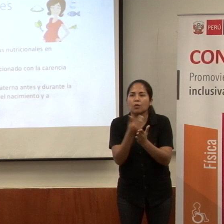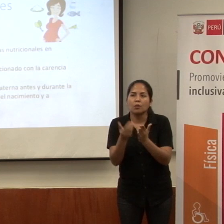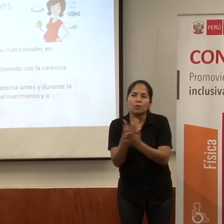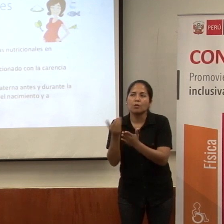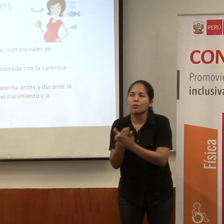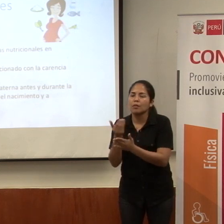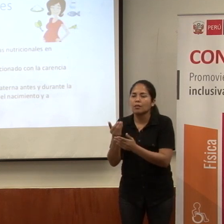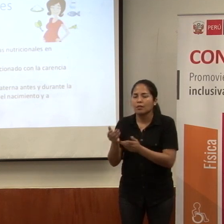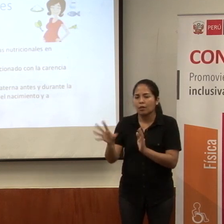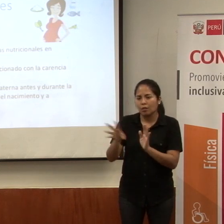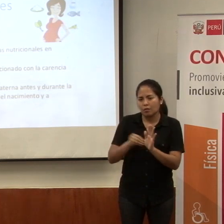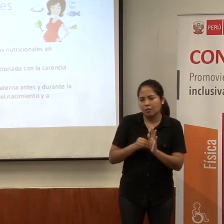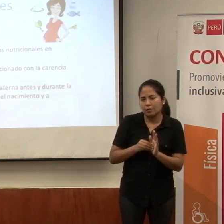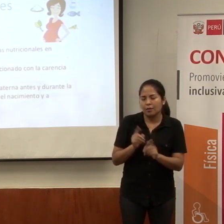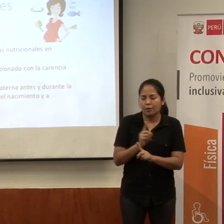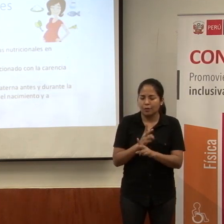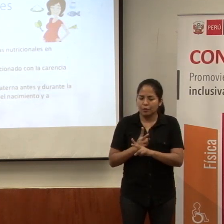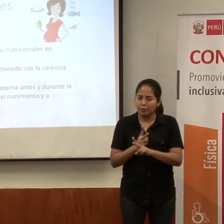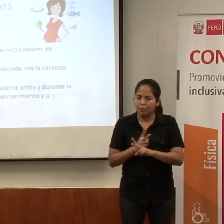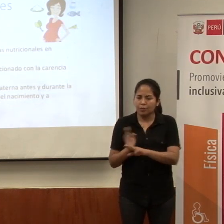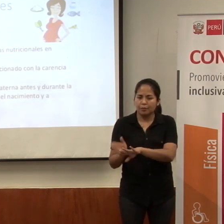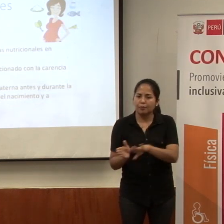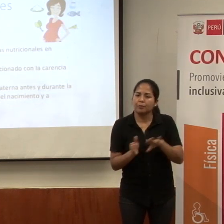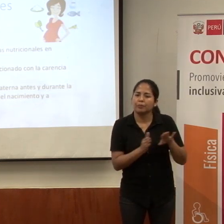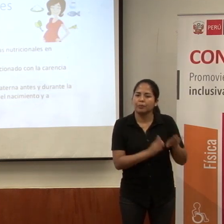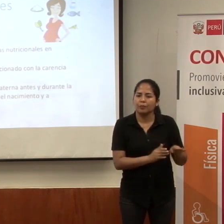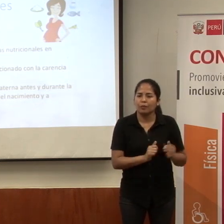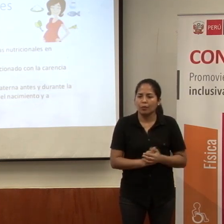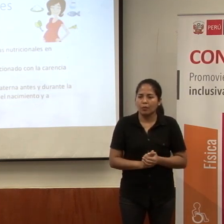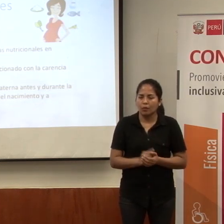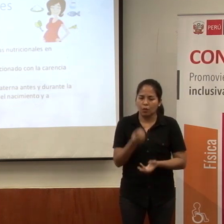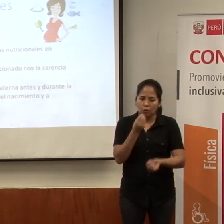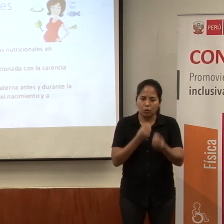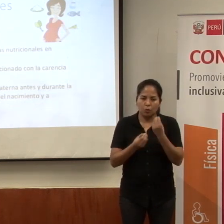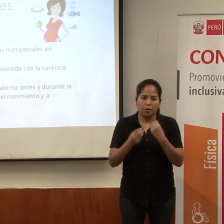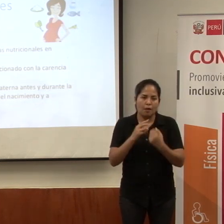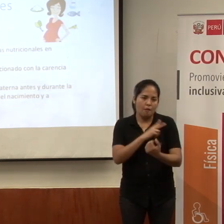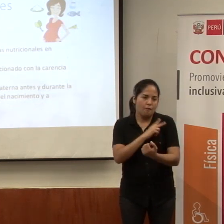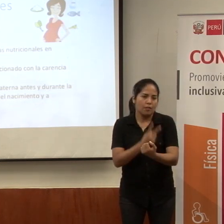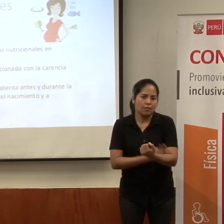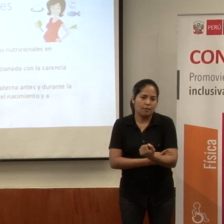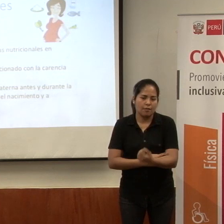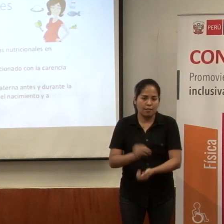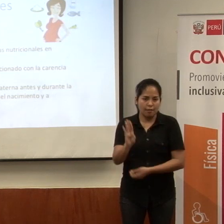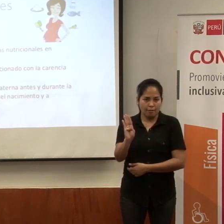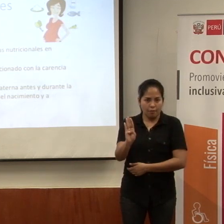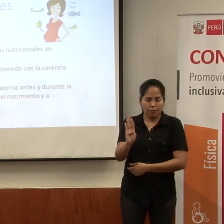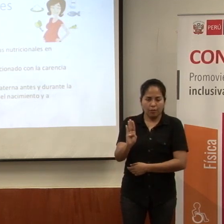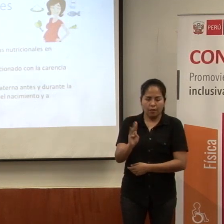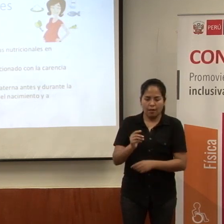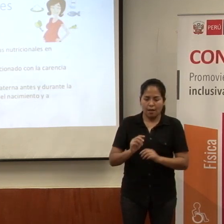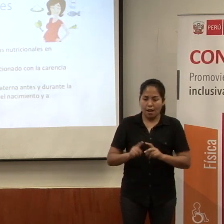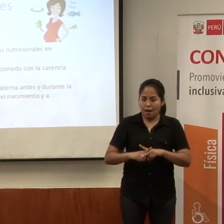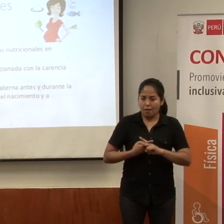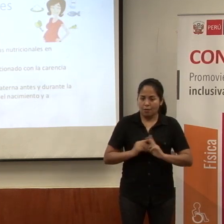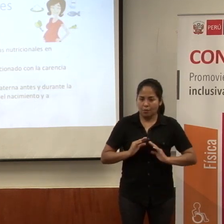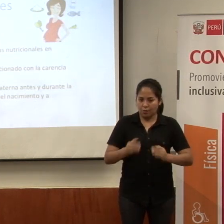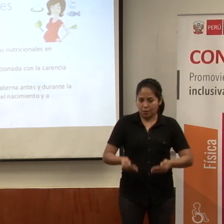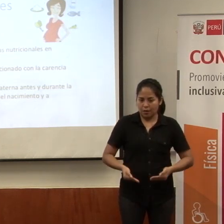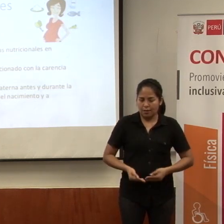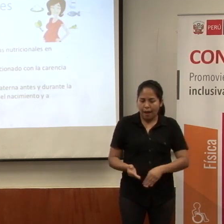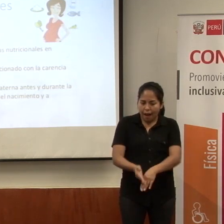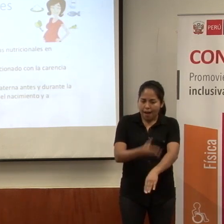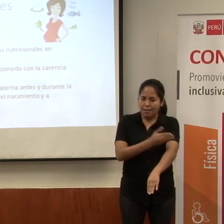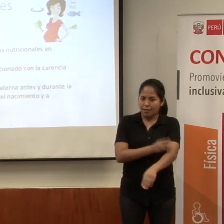tiene que ver con el consumo de vitamina B, ¿no? Ya está demostrado que el consumo de vitamina B al comienzo del embarazo y antes,